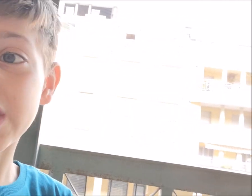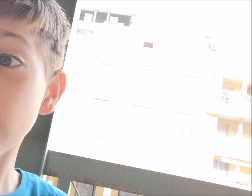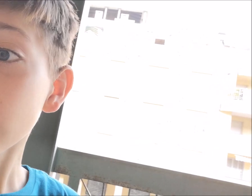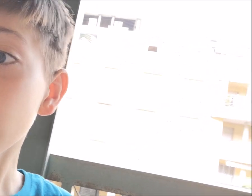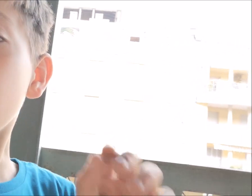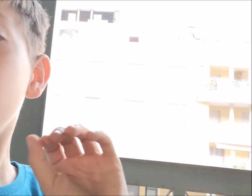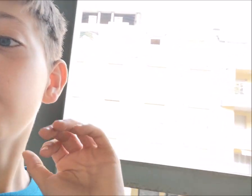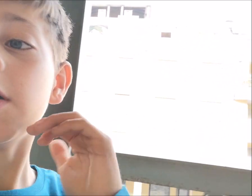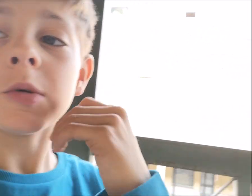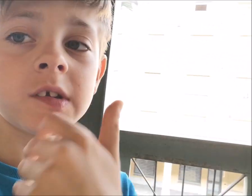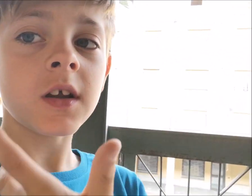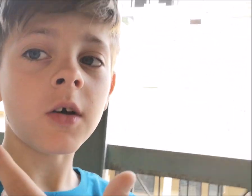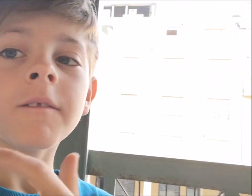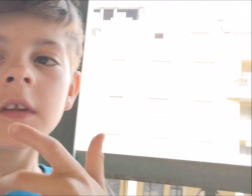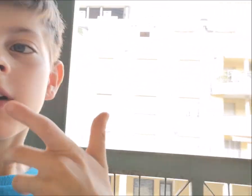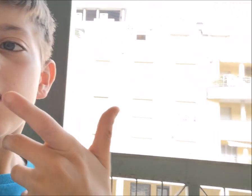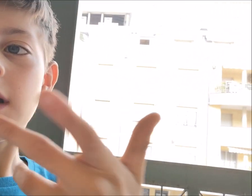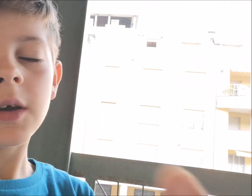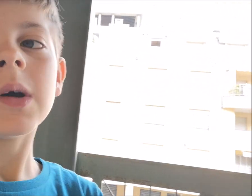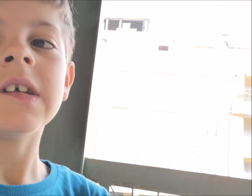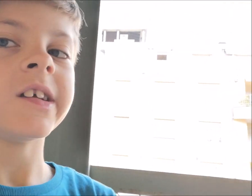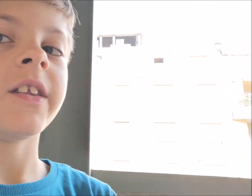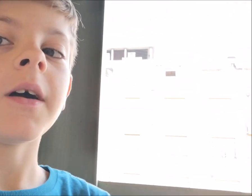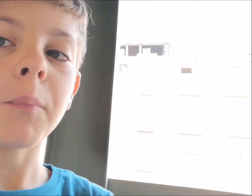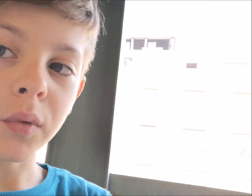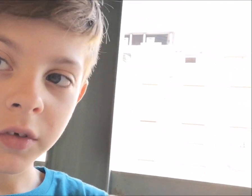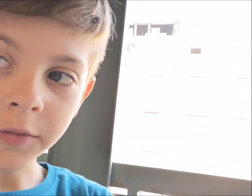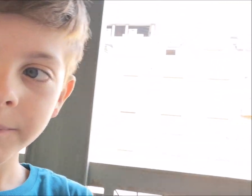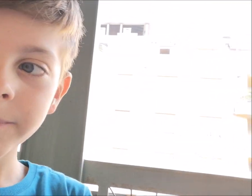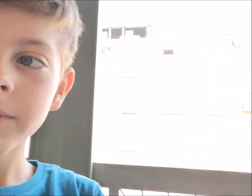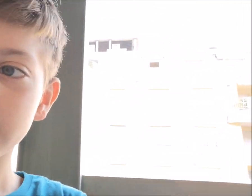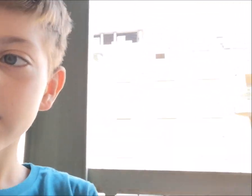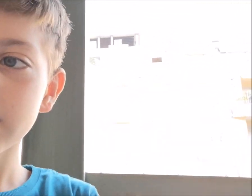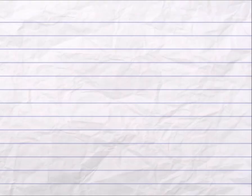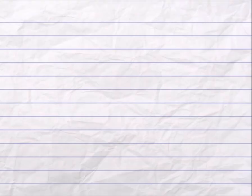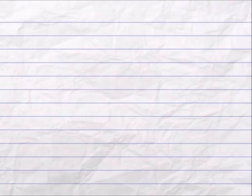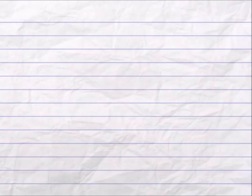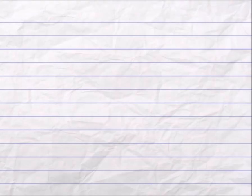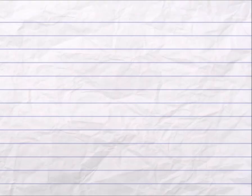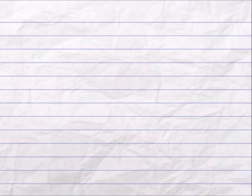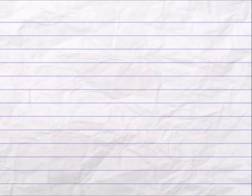di video dove mostrerò la lingua dei segni, appunto.